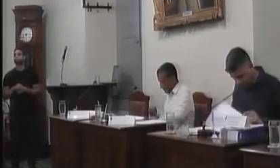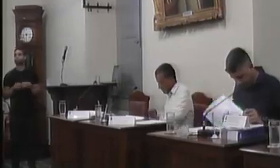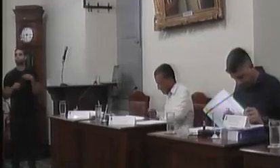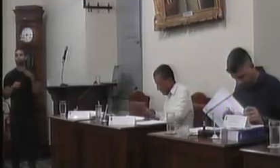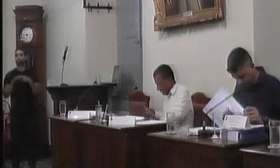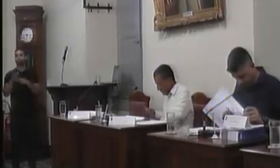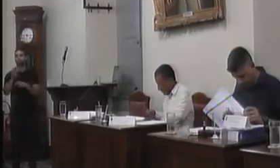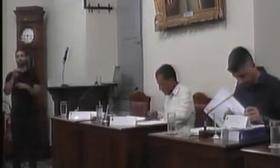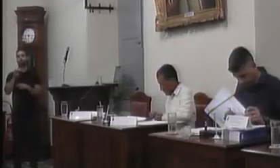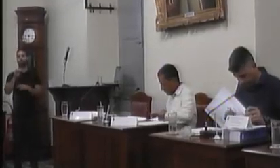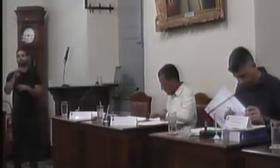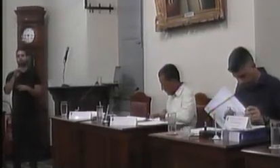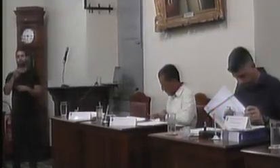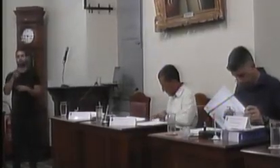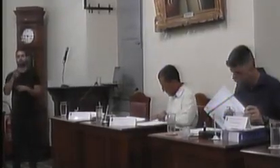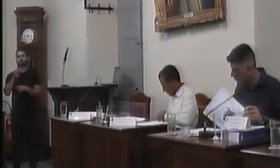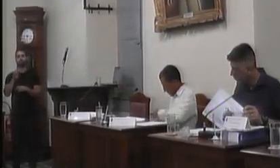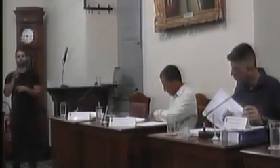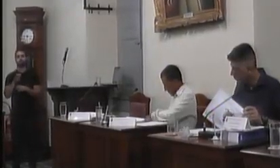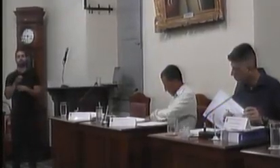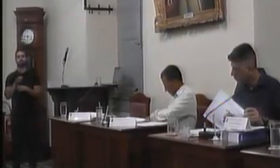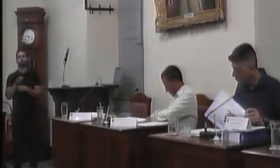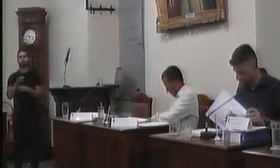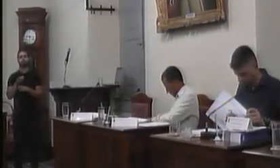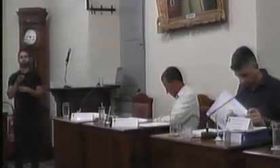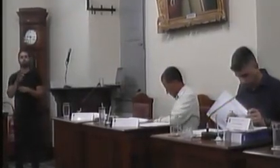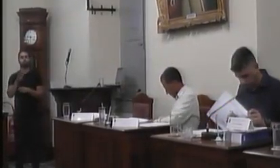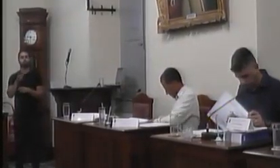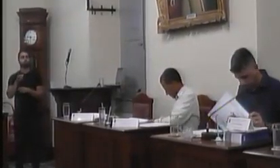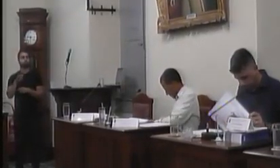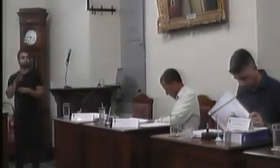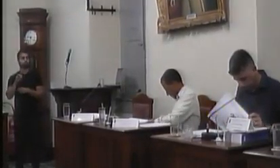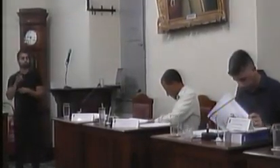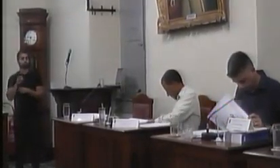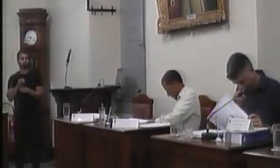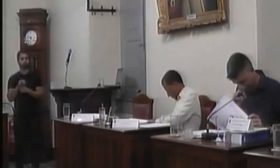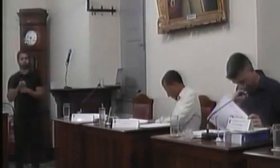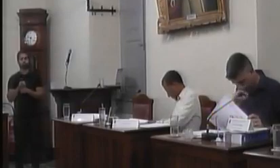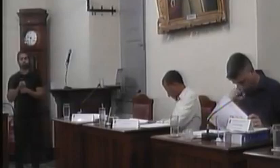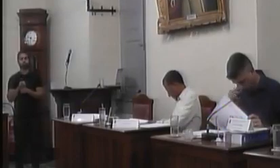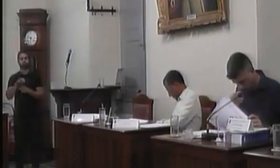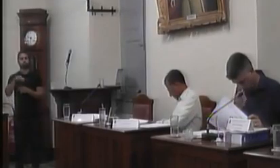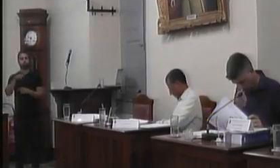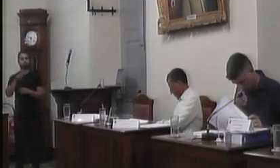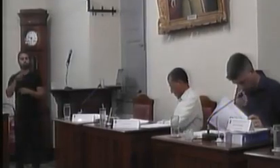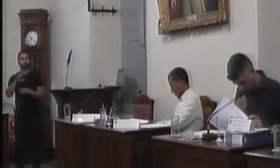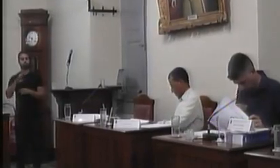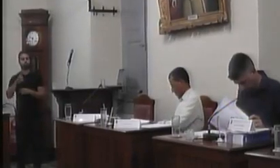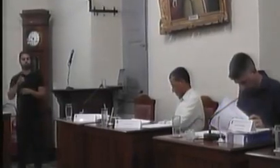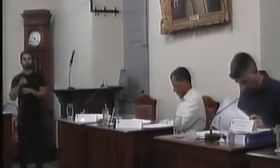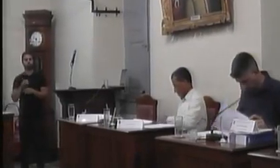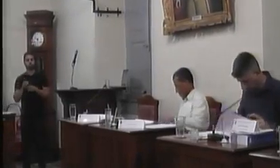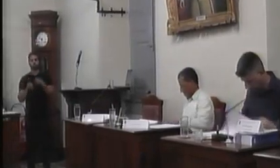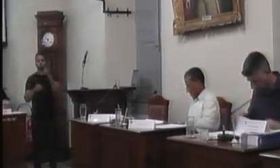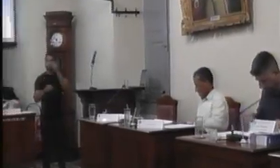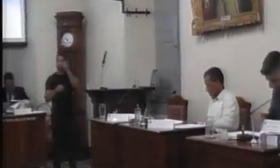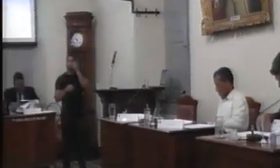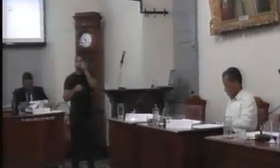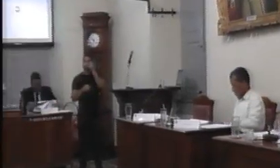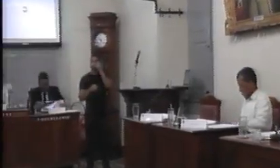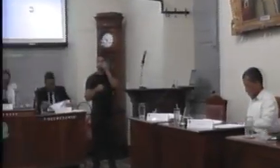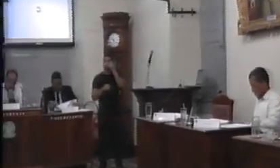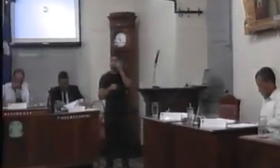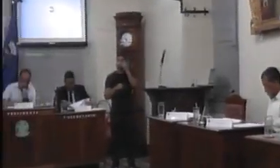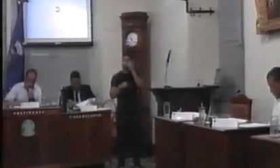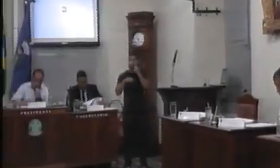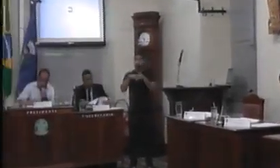Fabiane Vasconcelos. Fábio Antônio Vijóia presente. Vereador Marcelo de Santa Isabel.